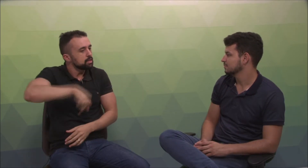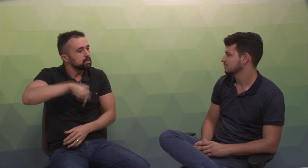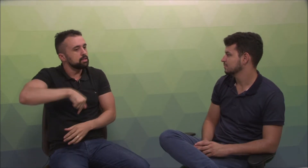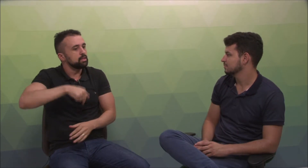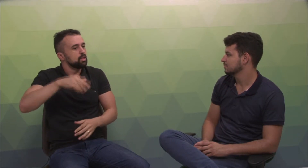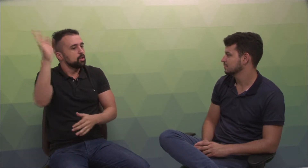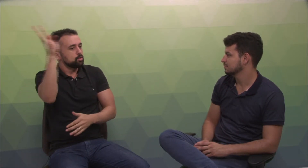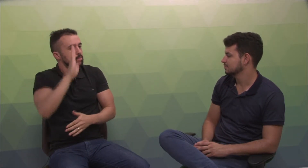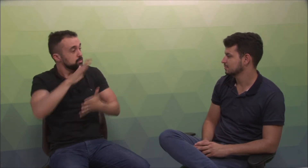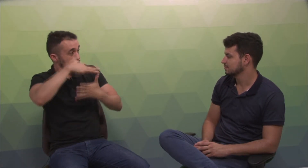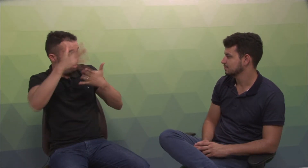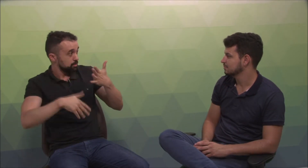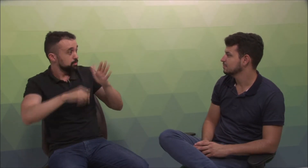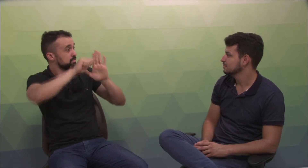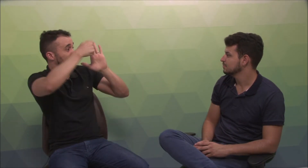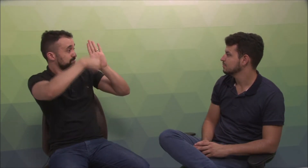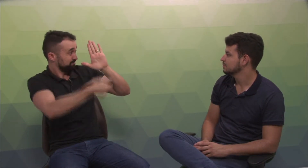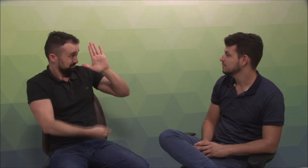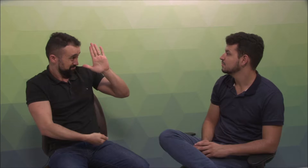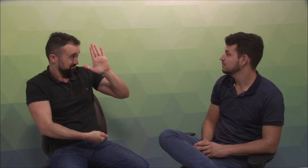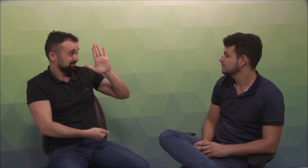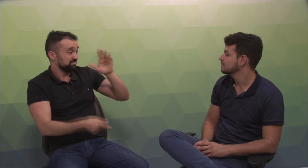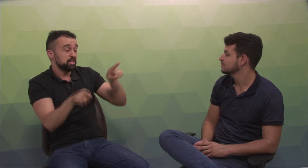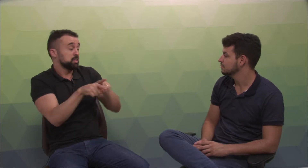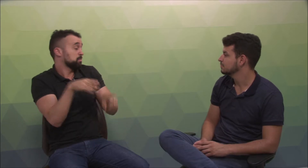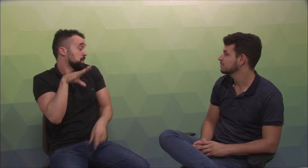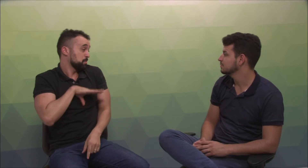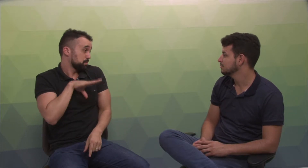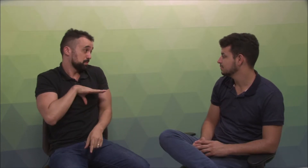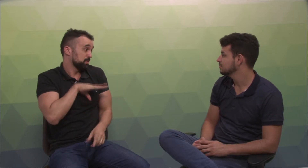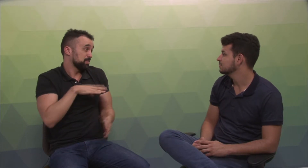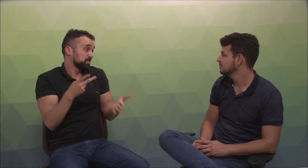língua de sinais tem suas variações dentro do próprio país.